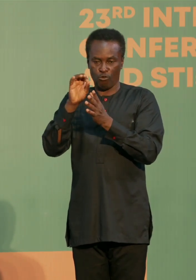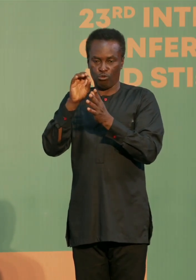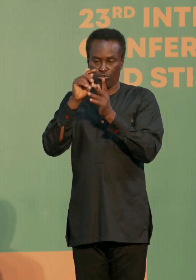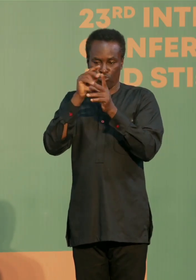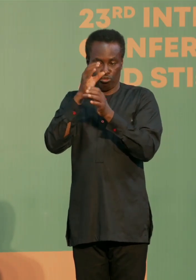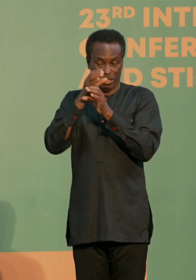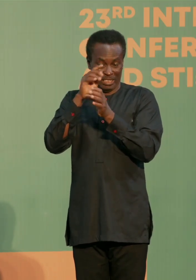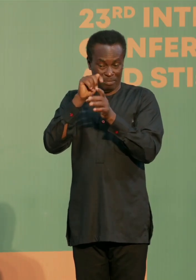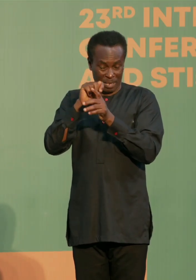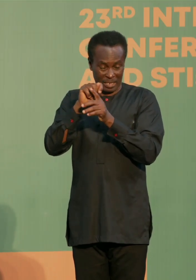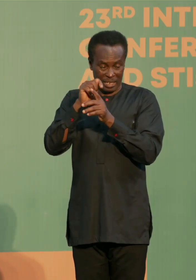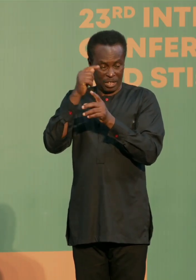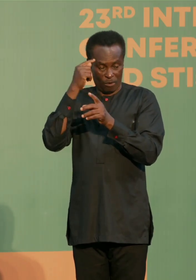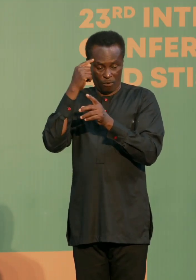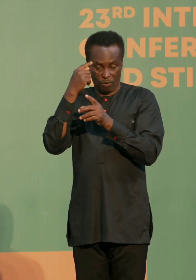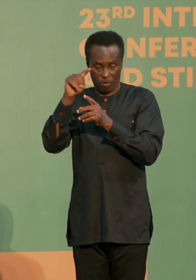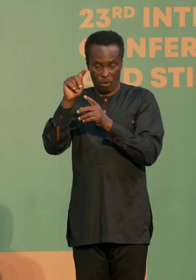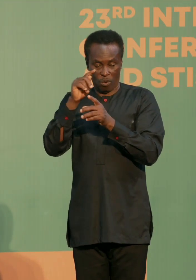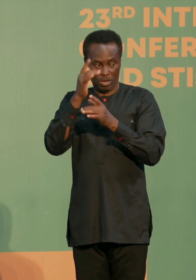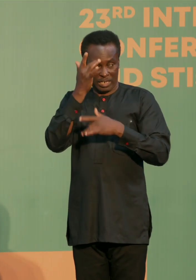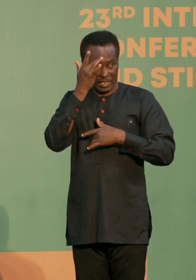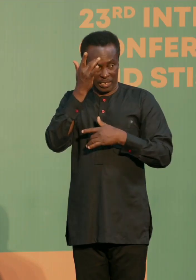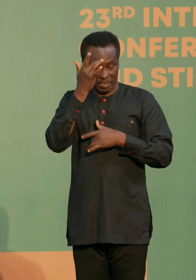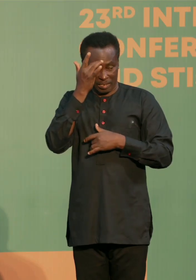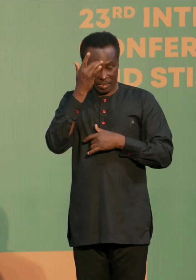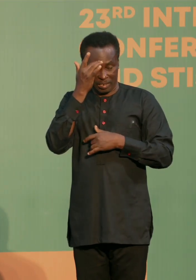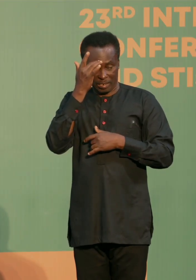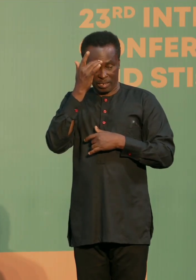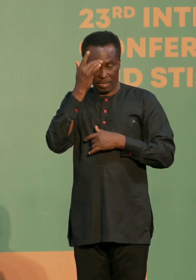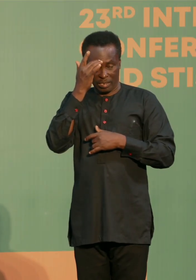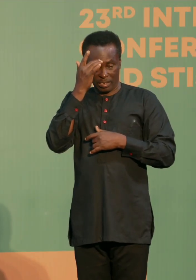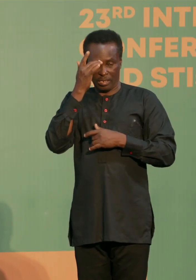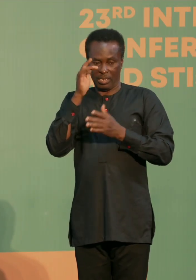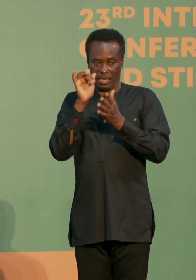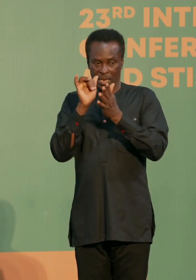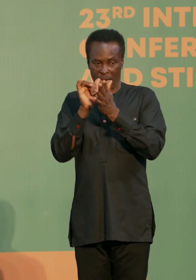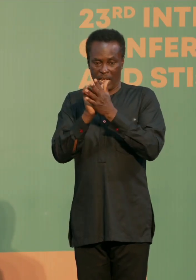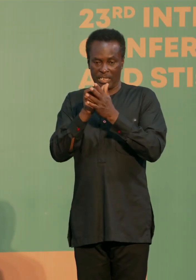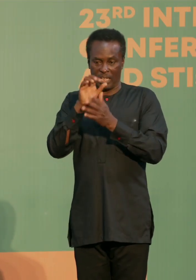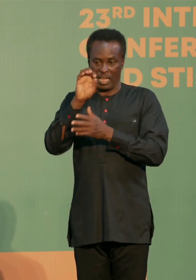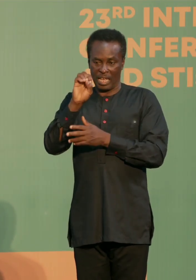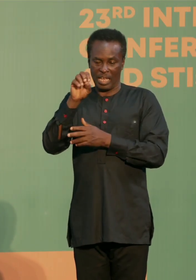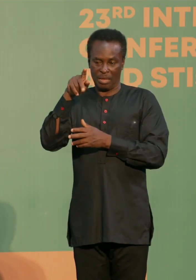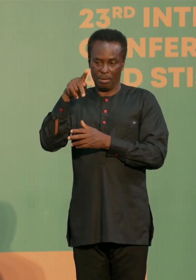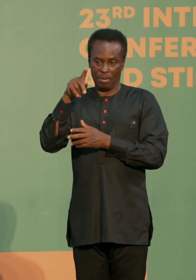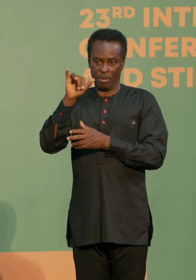épidémiologique. Si nous appliquons les diagnostics étiologiques,